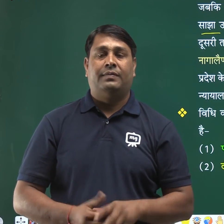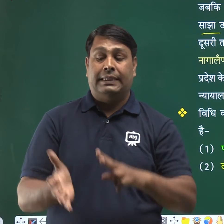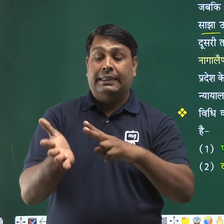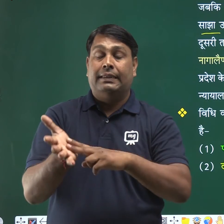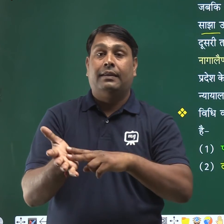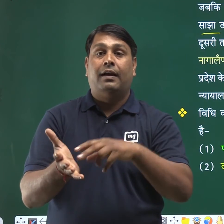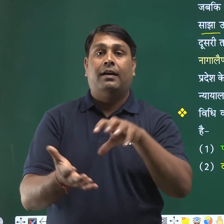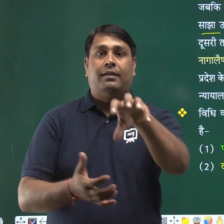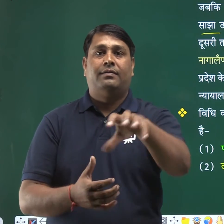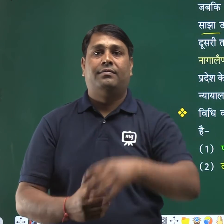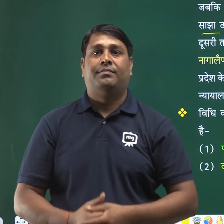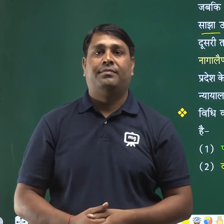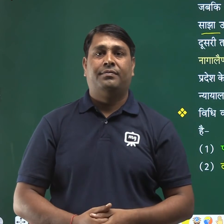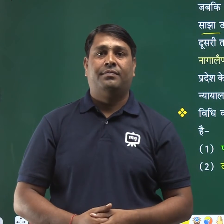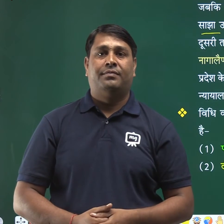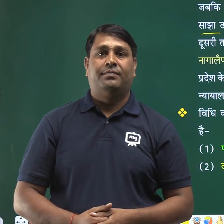नागालैंड,